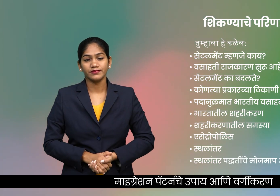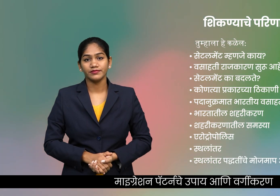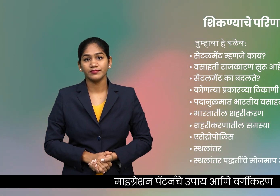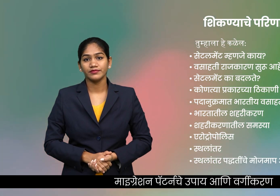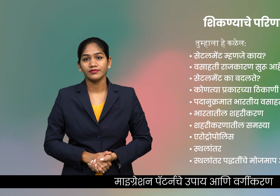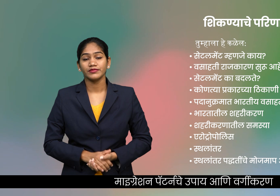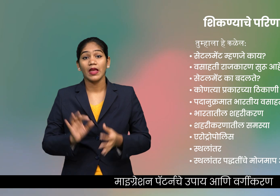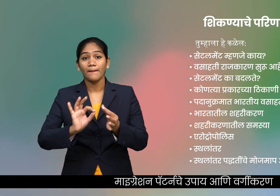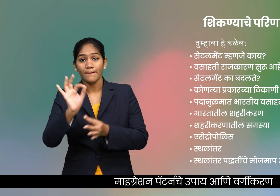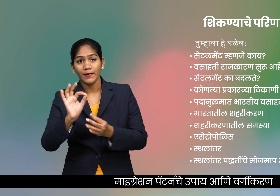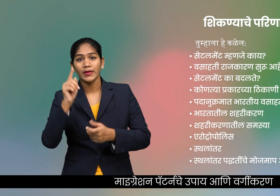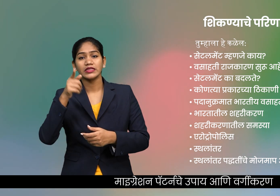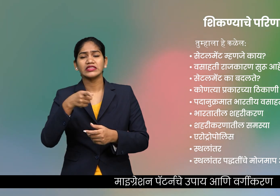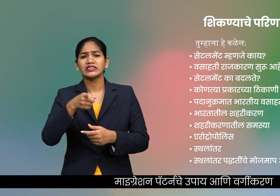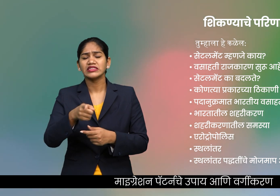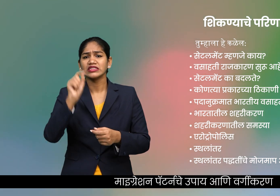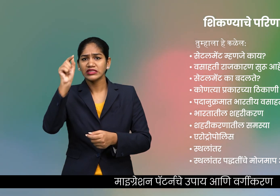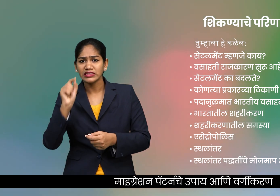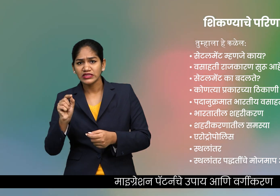मायग्रेशन पॅटर्नचे उपाय आणि वर्गीकरण.